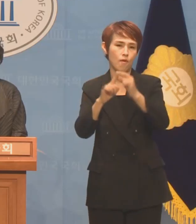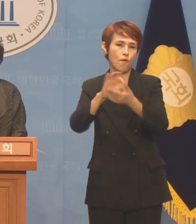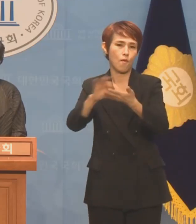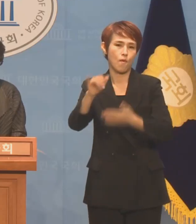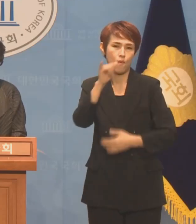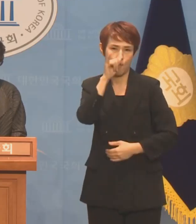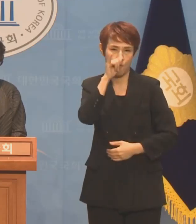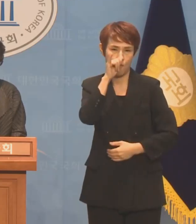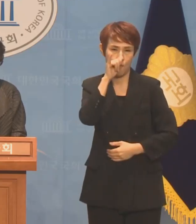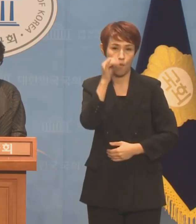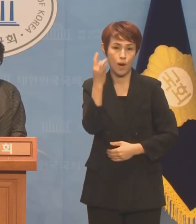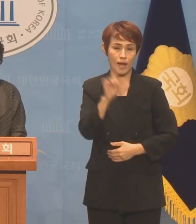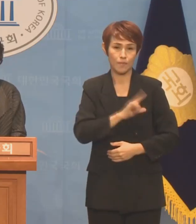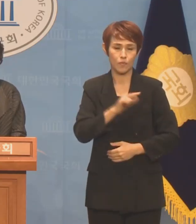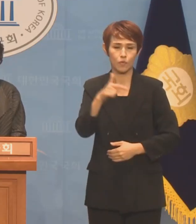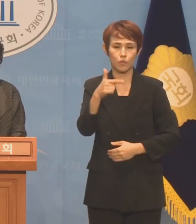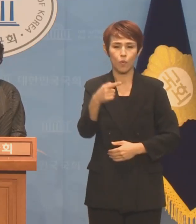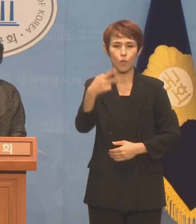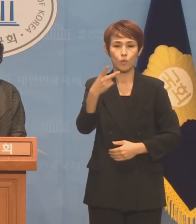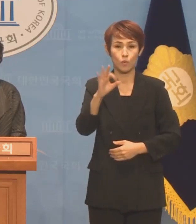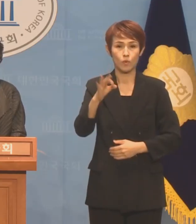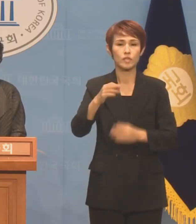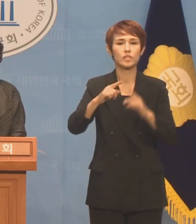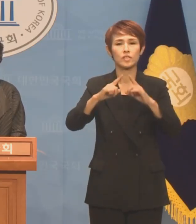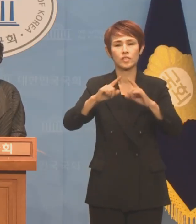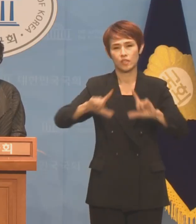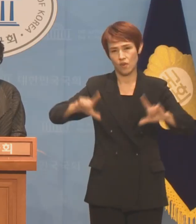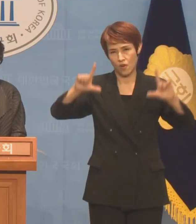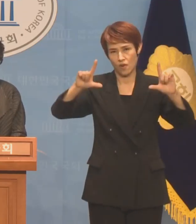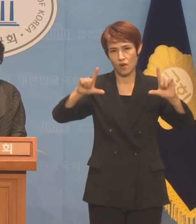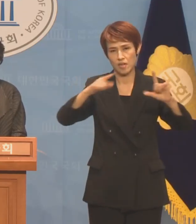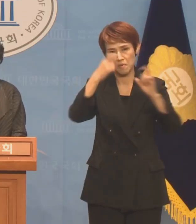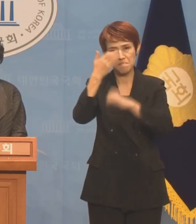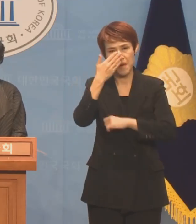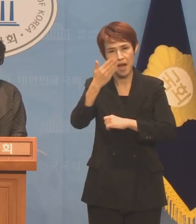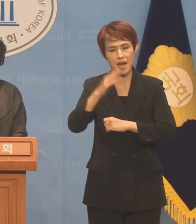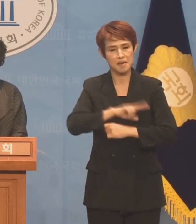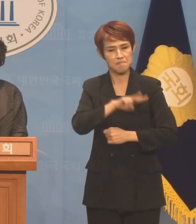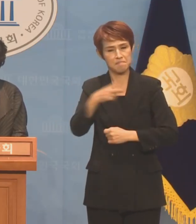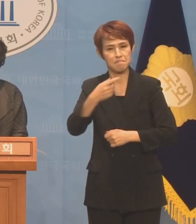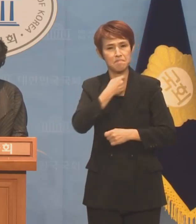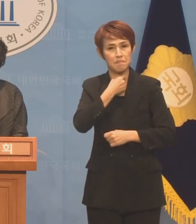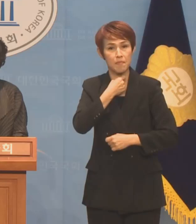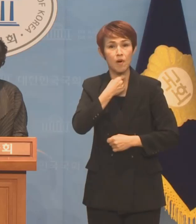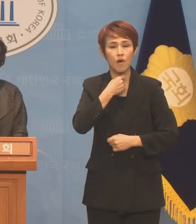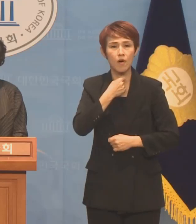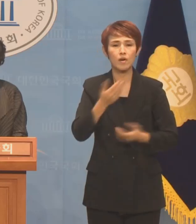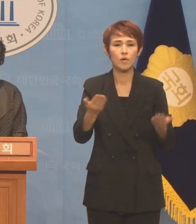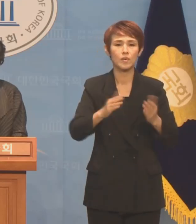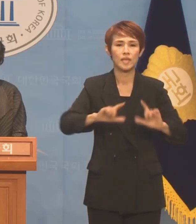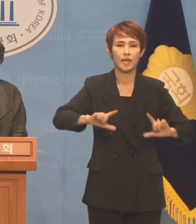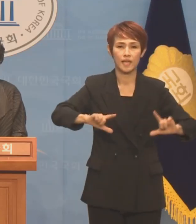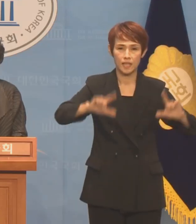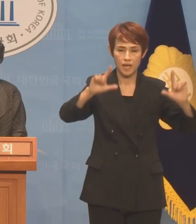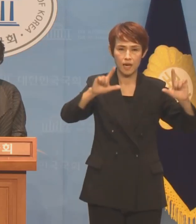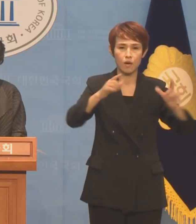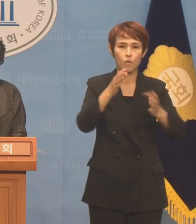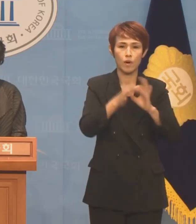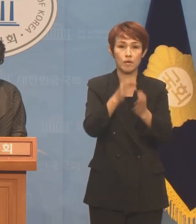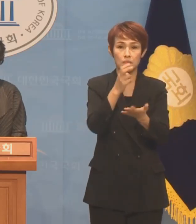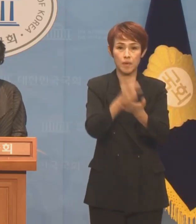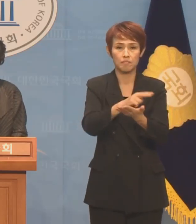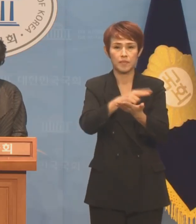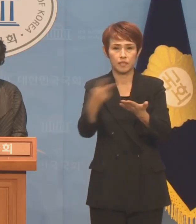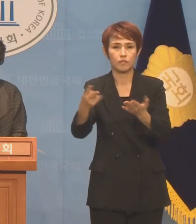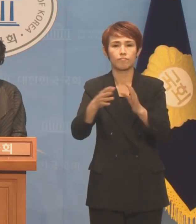담아 원래의 이름인 노동절로 기념할 수 있도록 명칭을 변경하고자 하는 근로자의 날 제정에 관한 법률